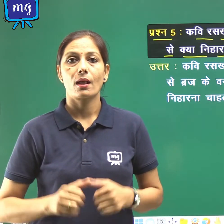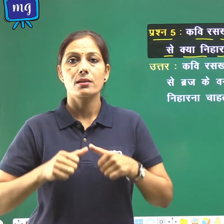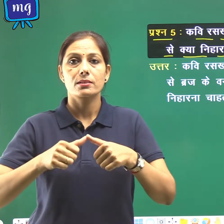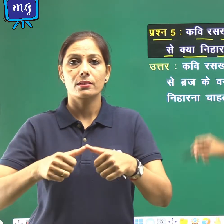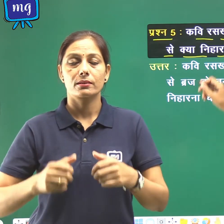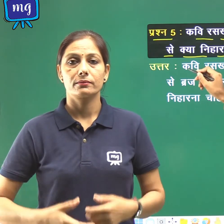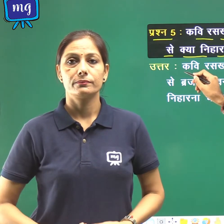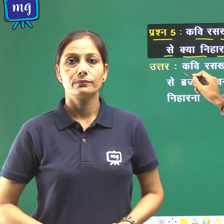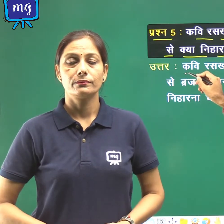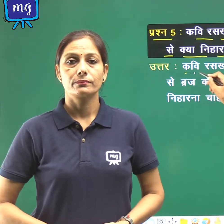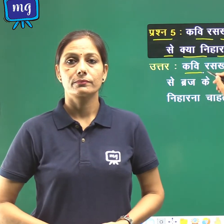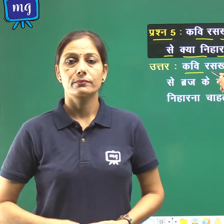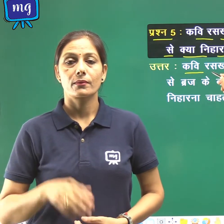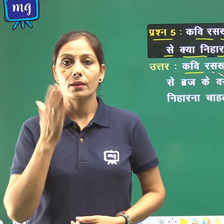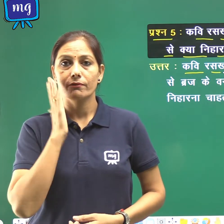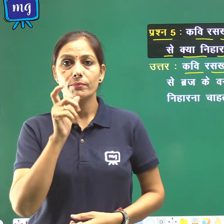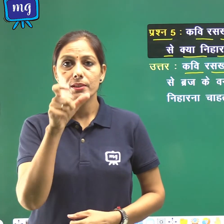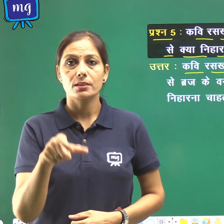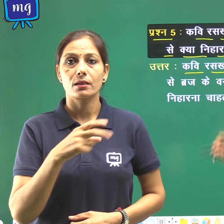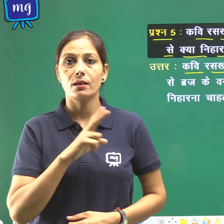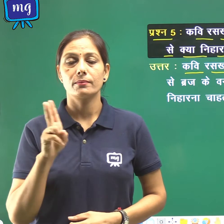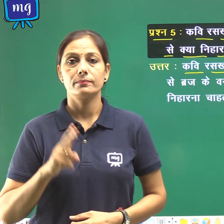उत्तर है, कवि रसखान